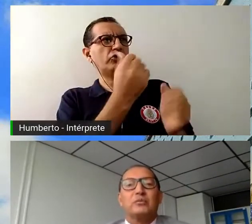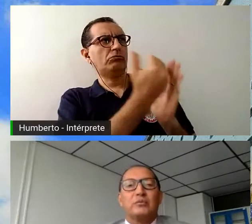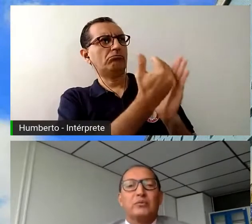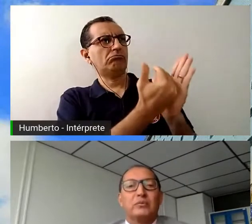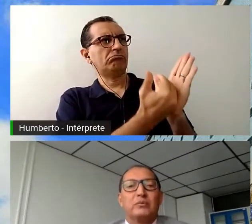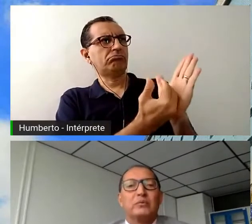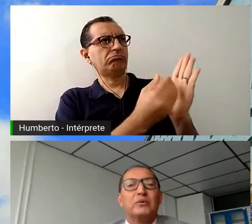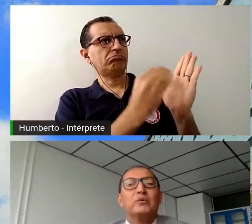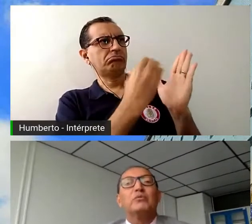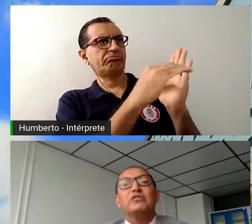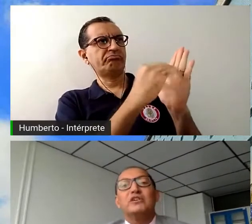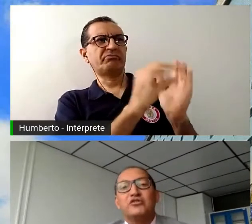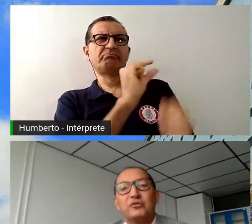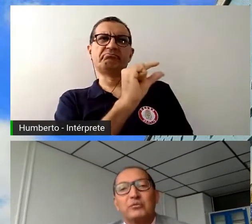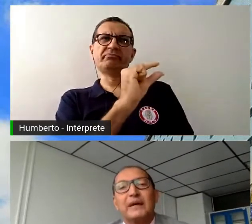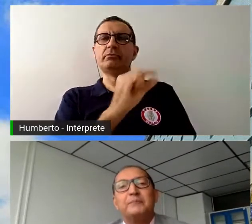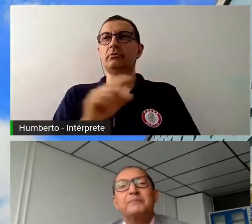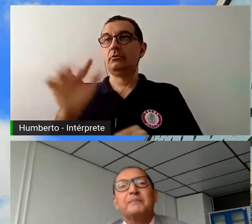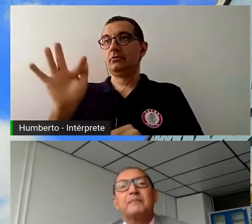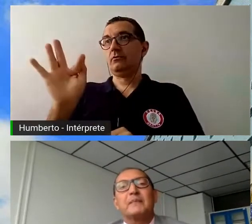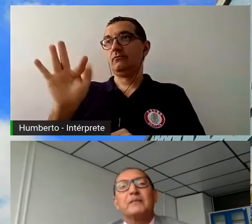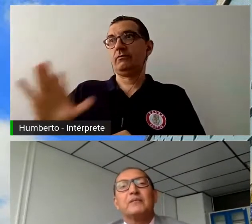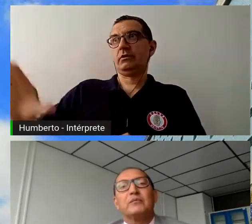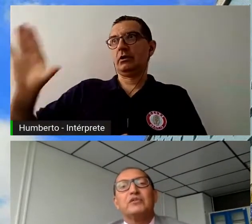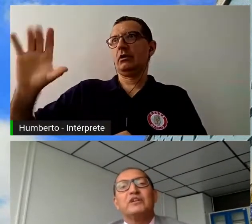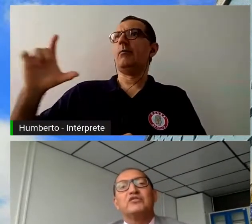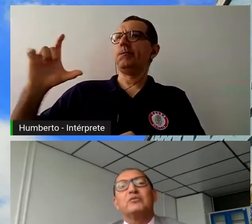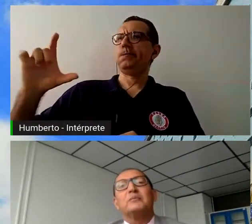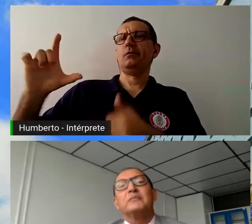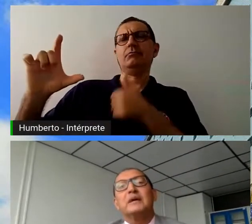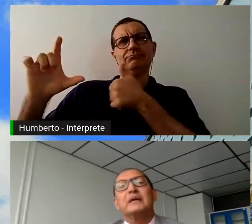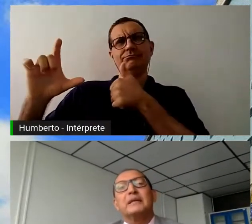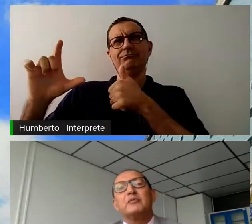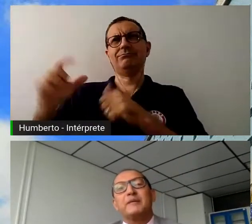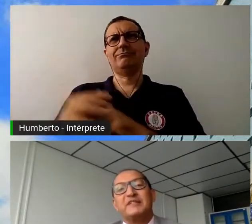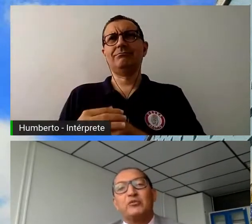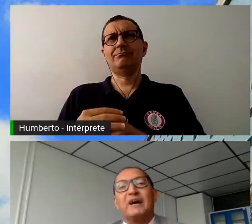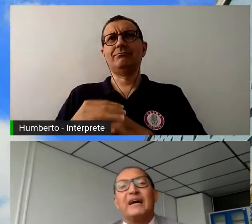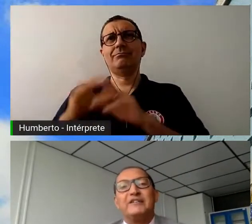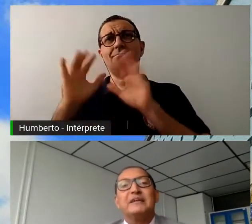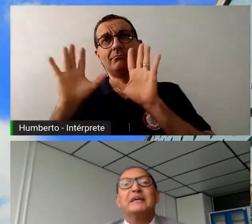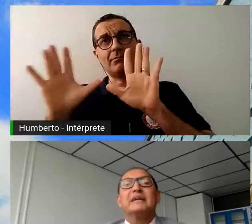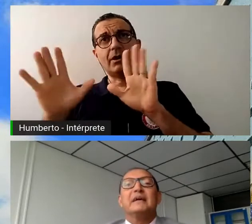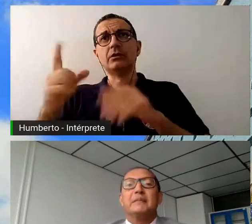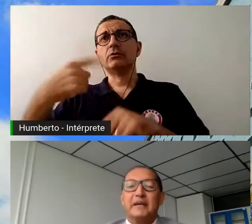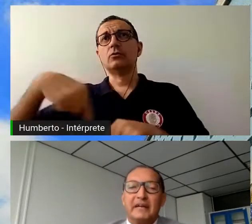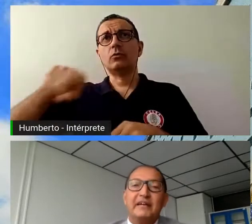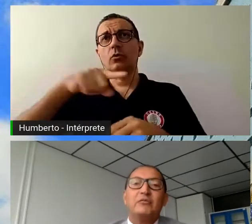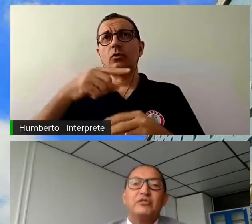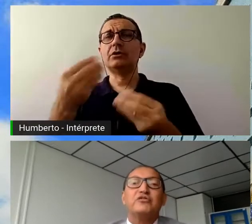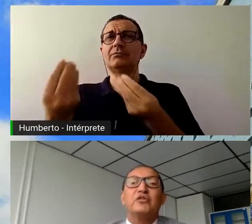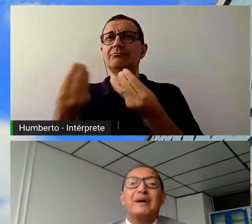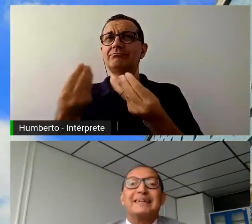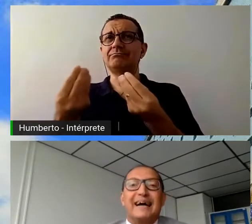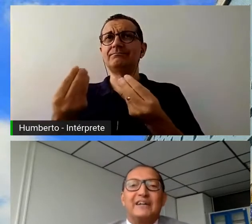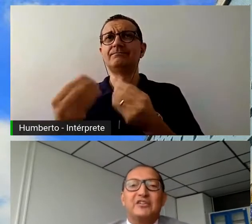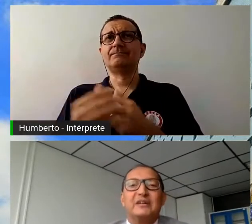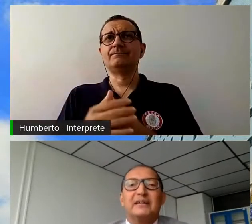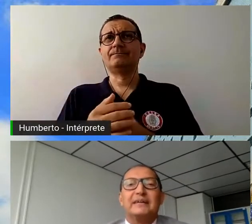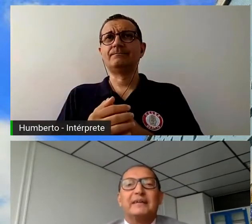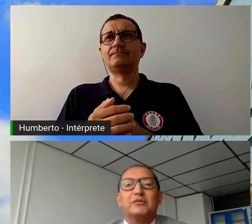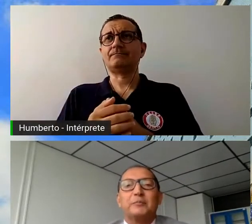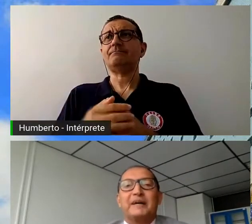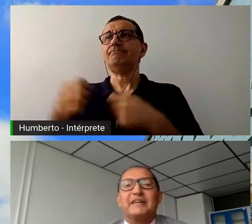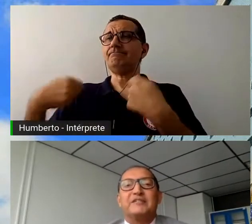somos um nicho, né? Um nicho em termos percentuais e um nicho de